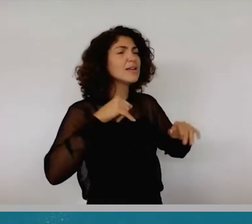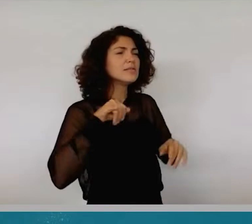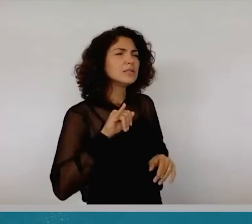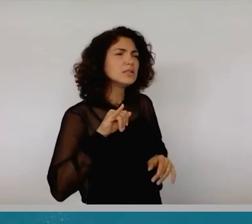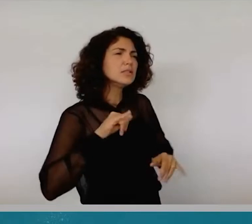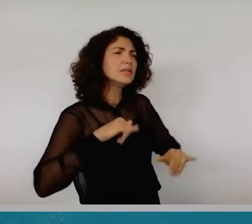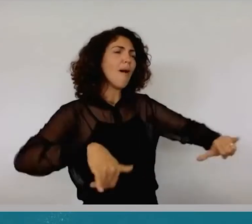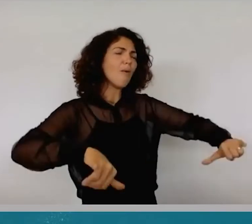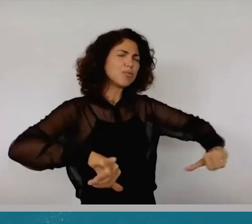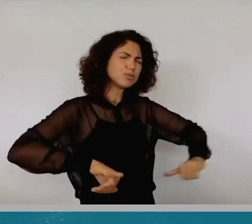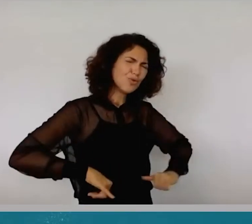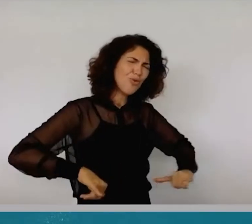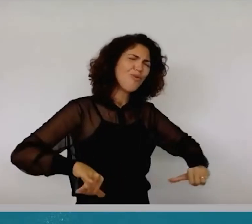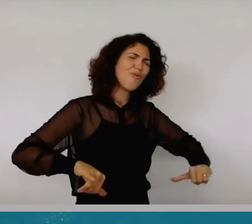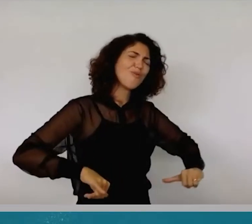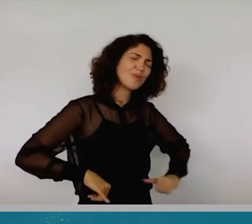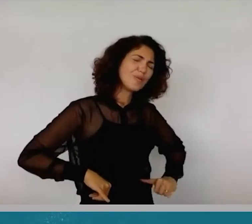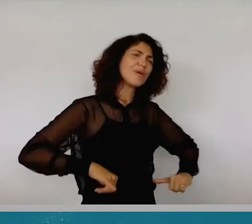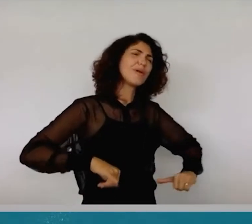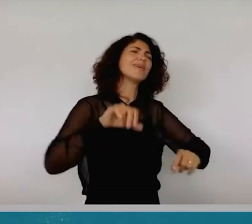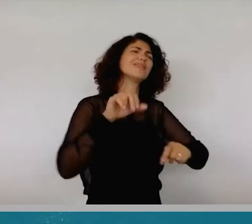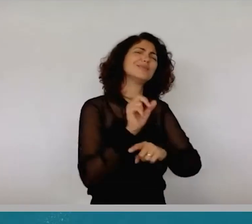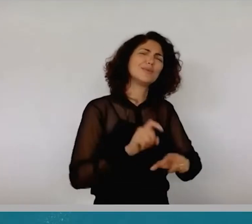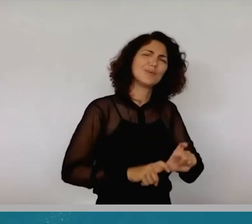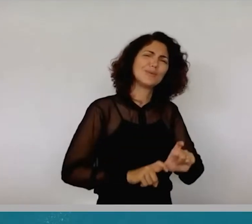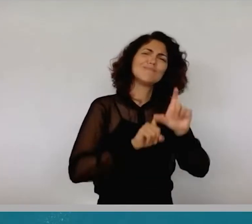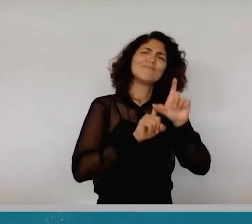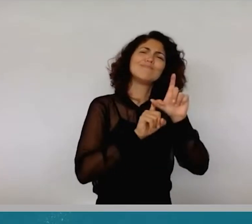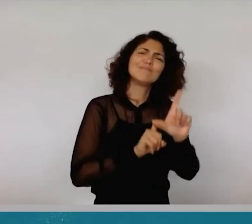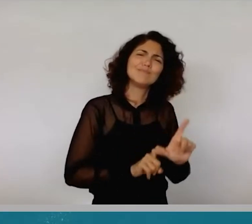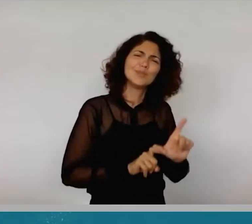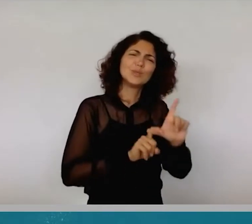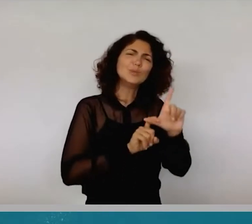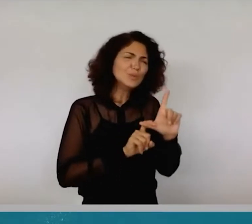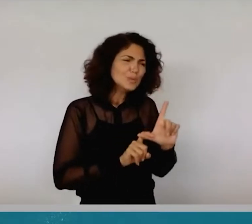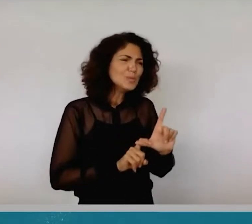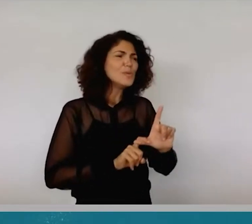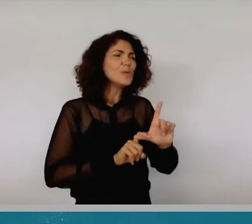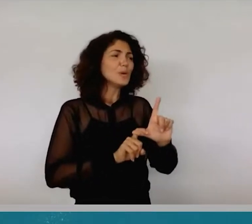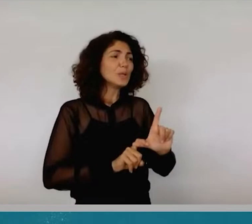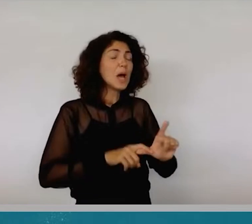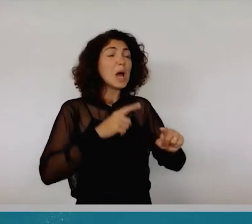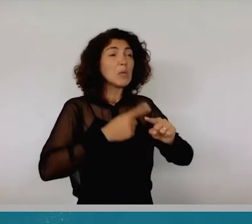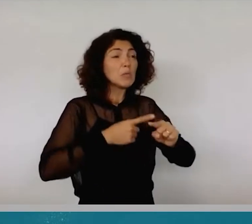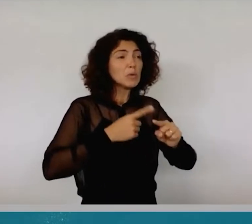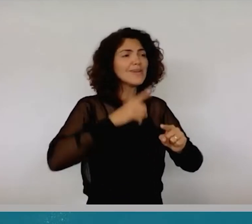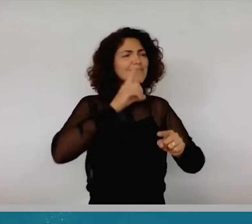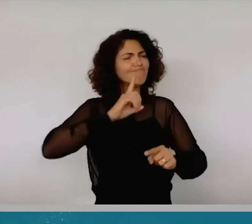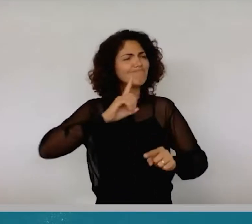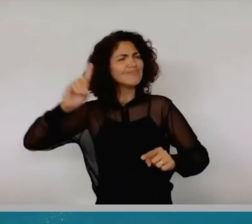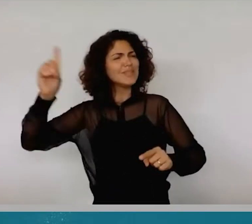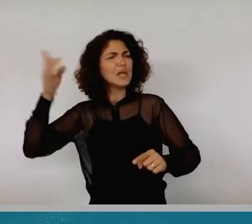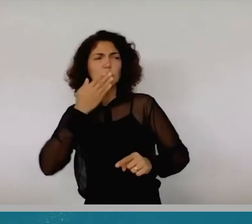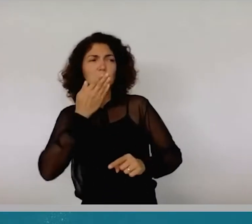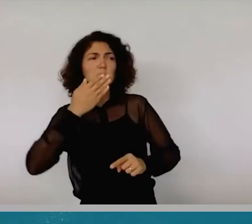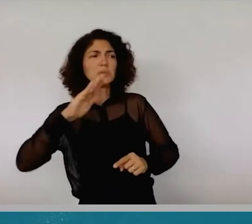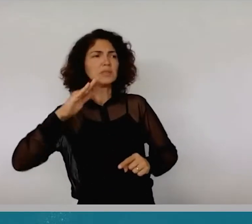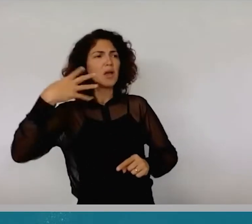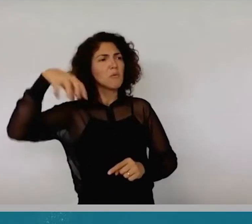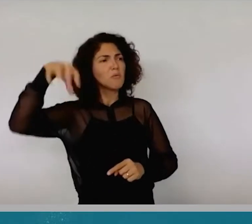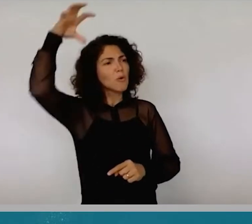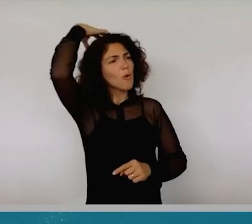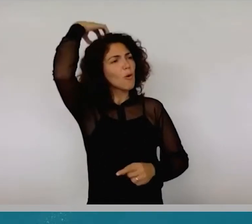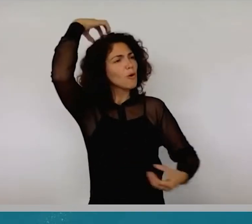receberá a coroa da vida, a qual o Senhor prometeu aos que o amam. Irmãos, o nosso objetivo aqui na